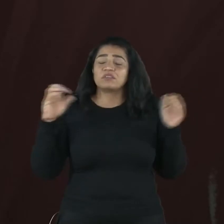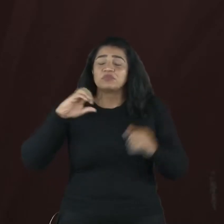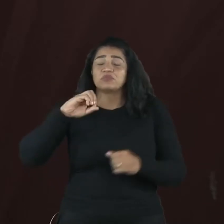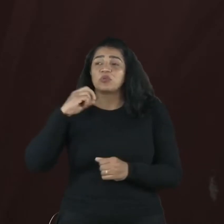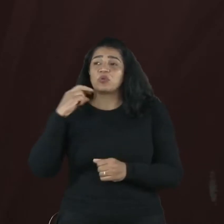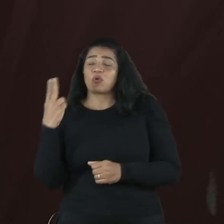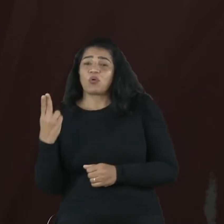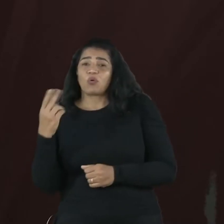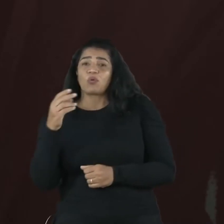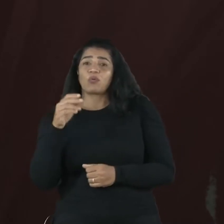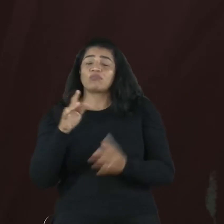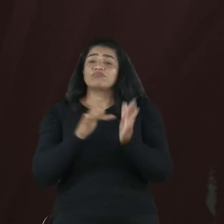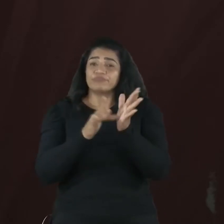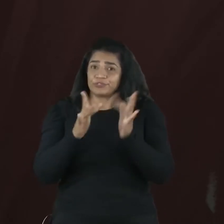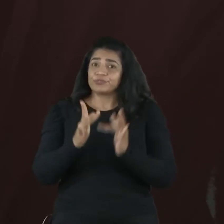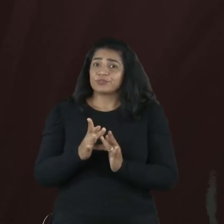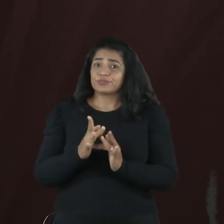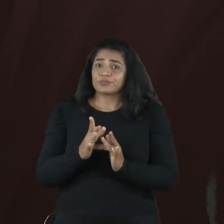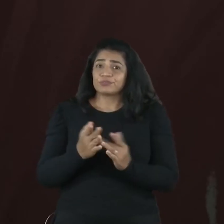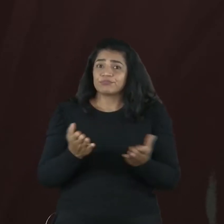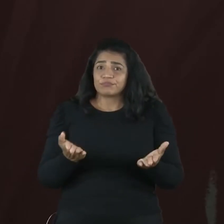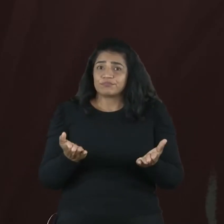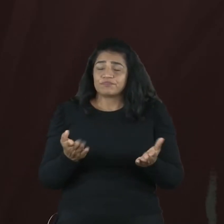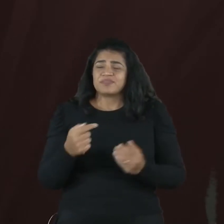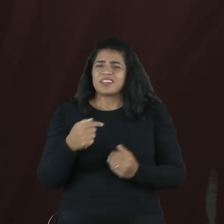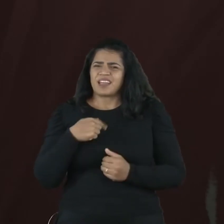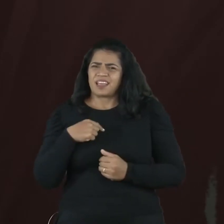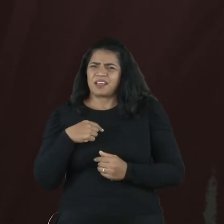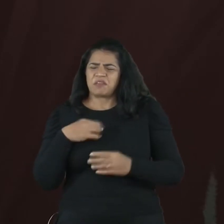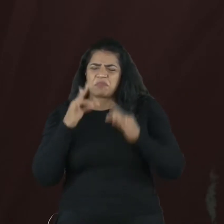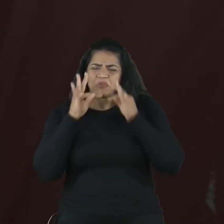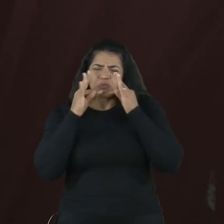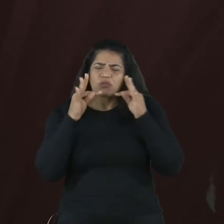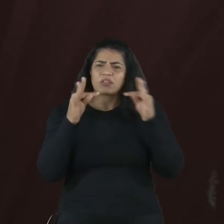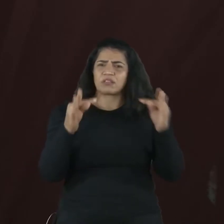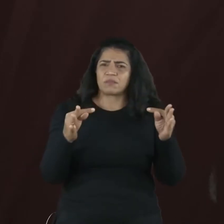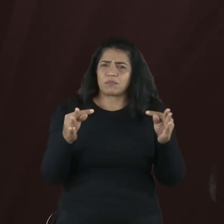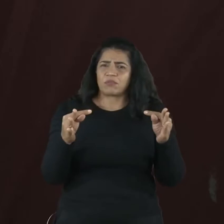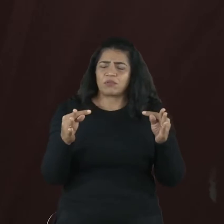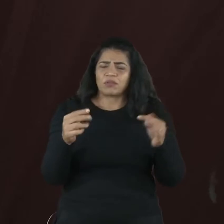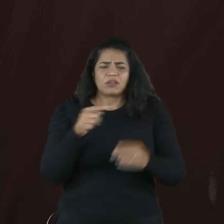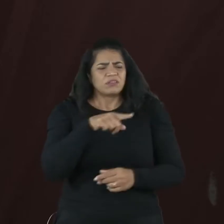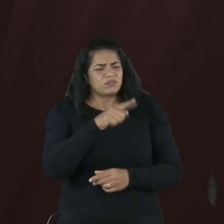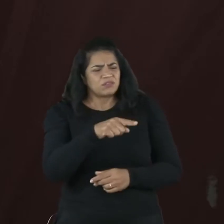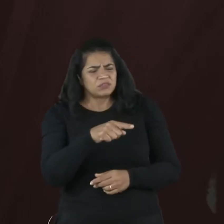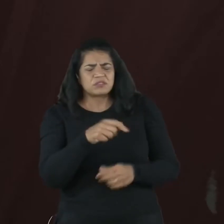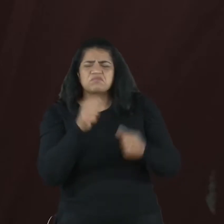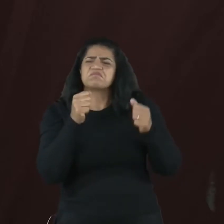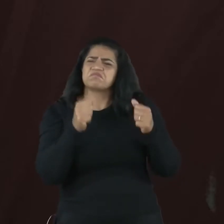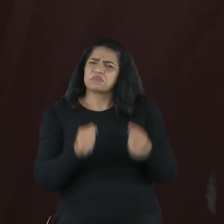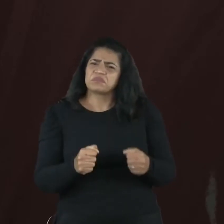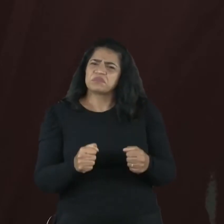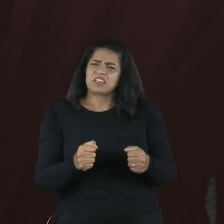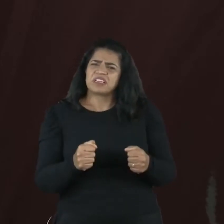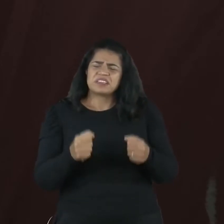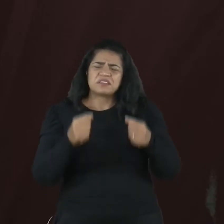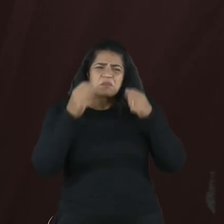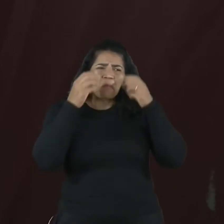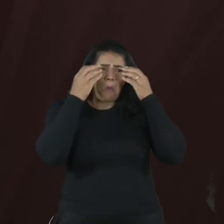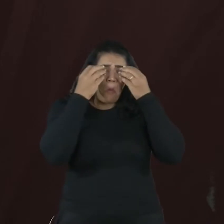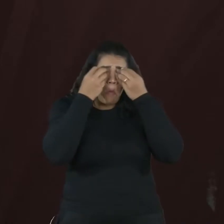exultação? Pois vos dou testemunho de que, se possível fora, teríeis arrancado